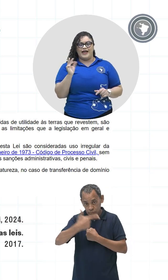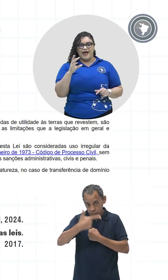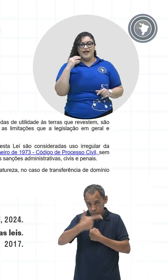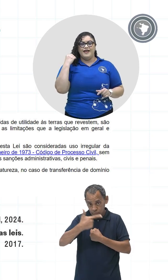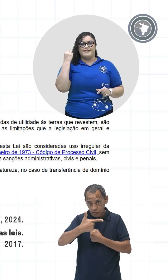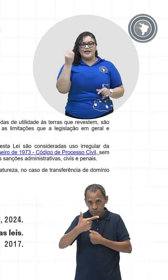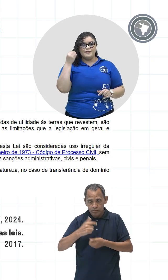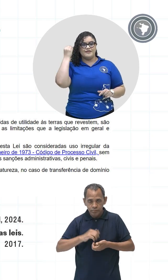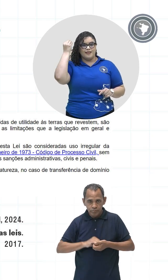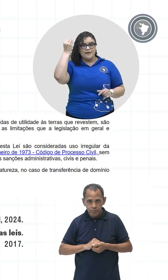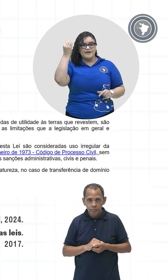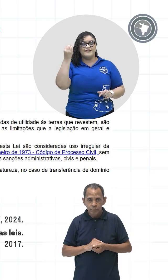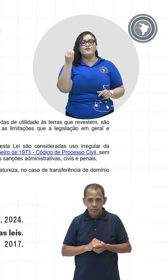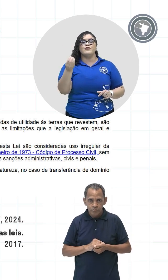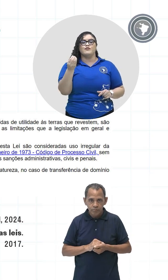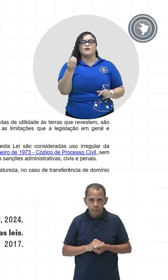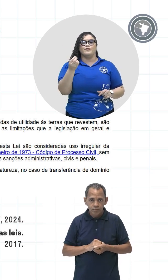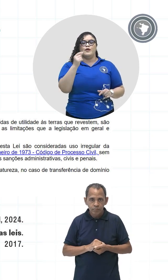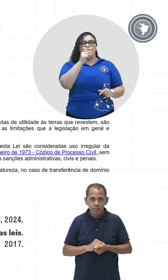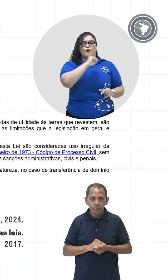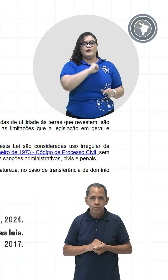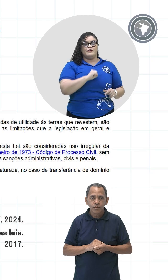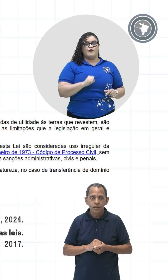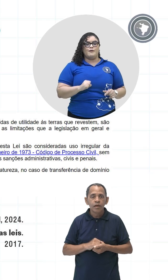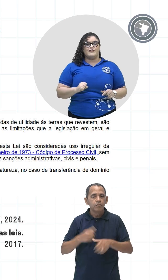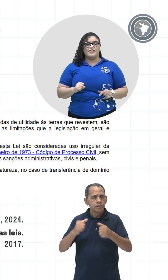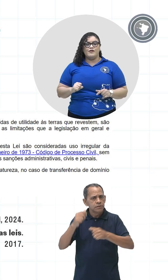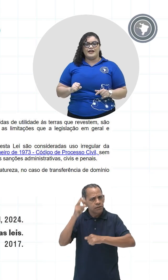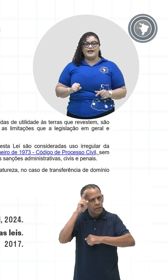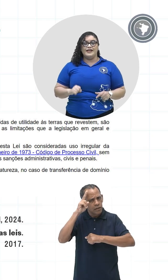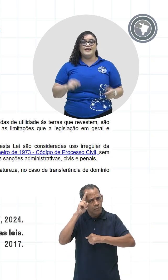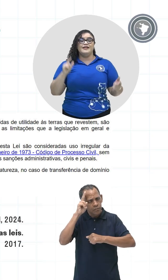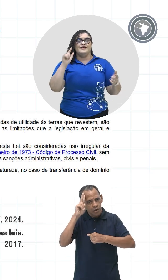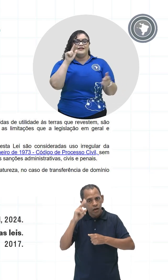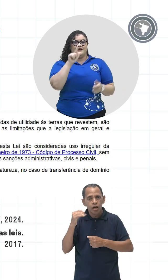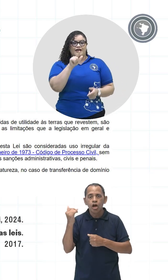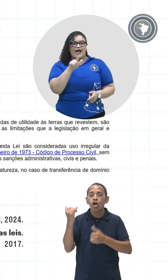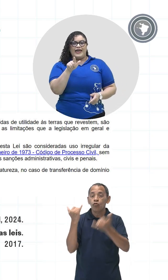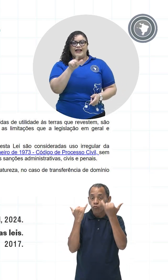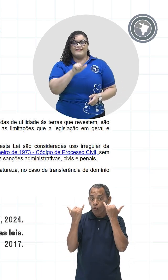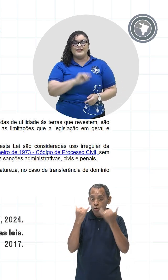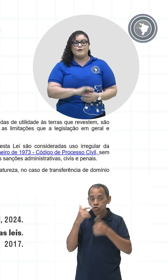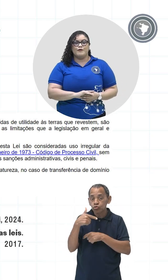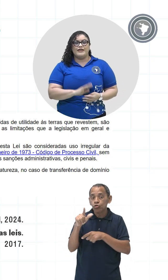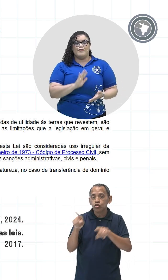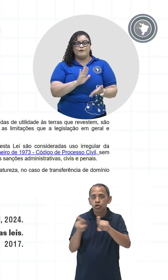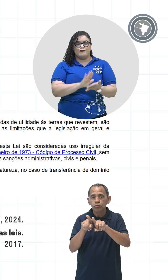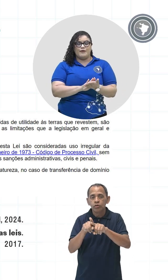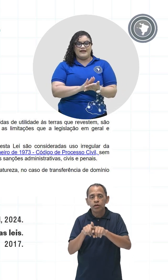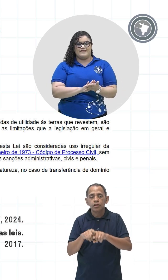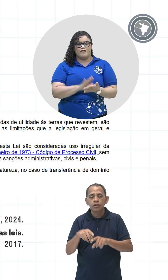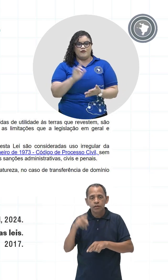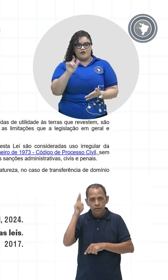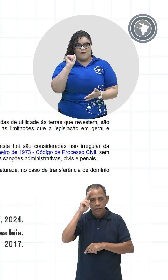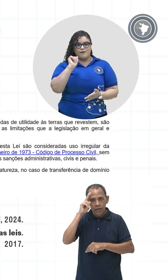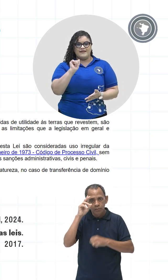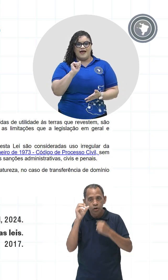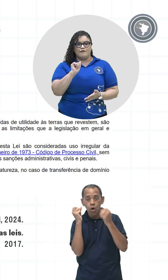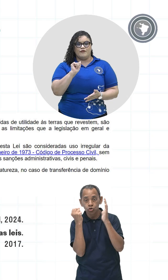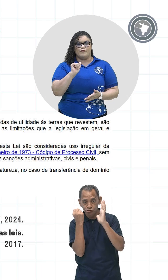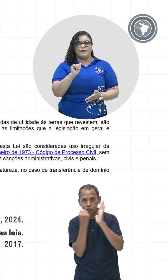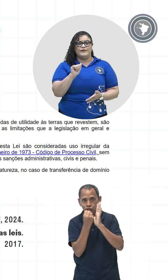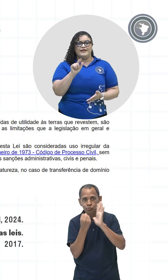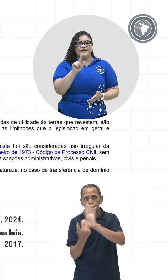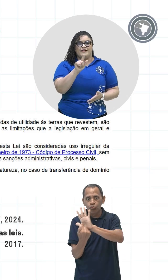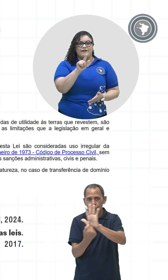2º, tá? Sempre assim, lembrem-se disso. Outra informação, olhem aí. Aquele símbolo que eu chamei a atenção de vocês. Pode